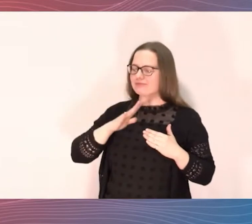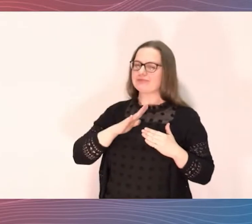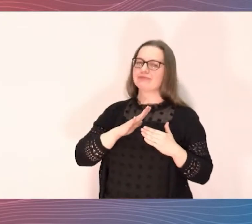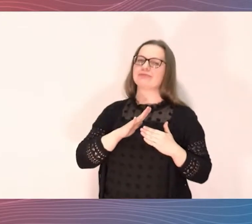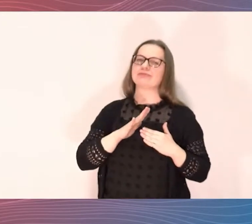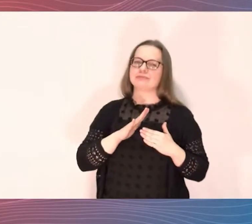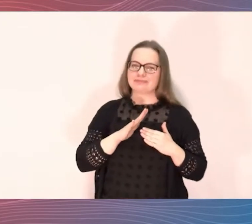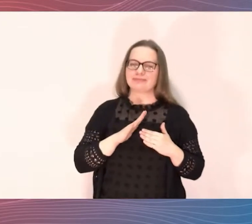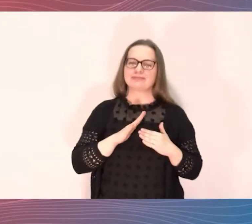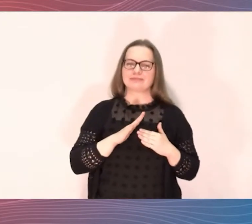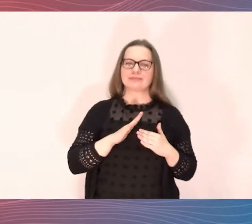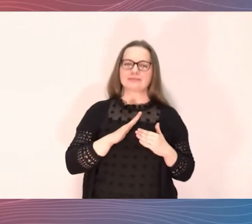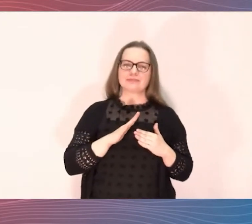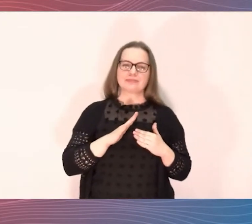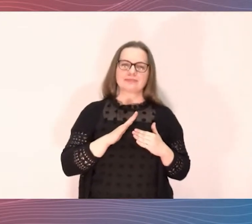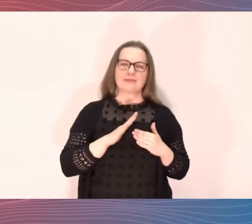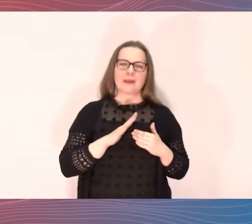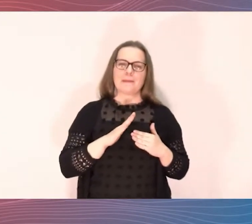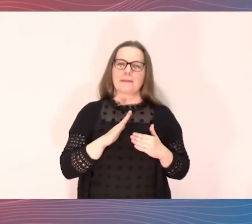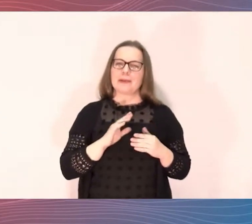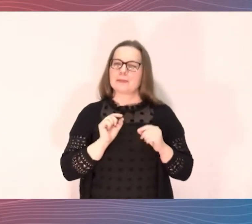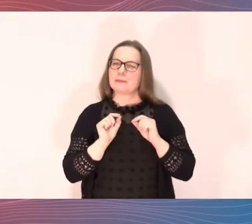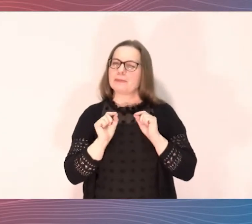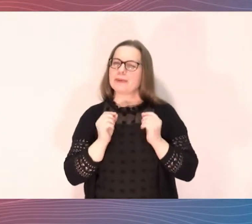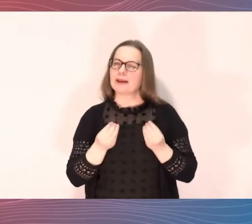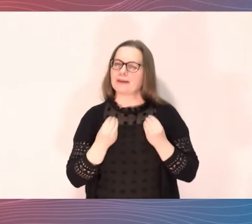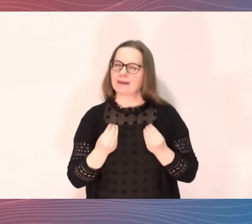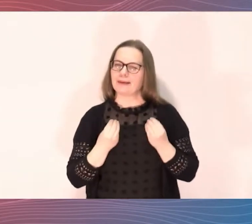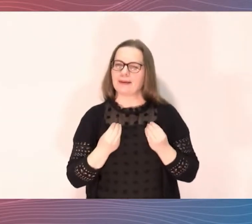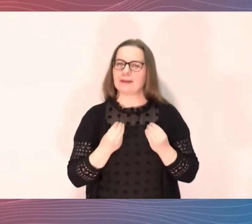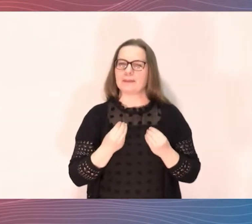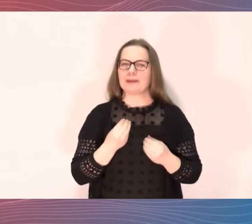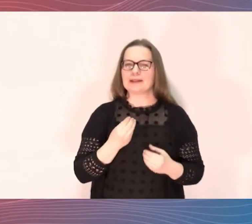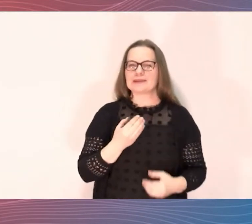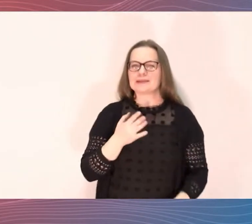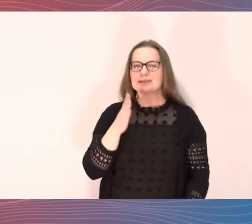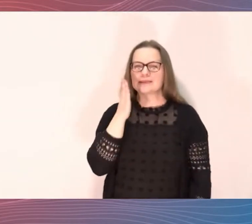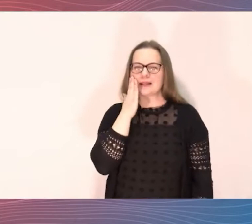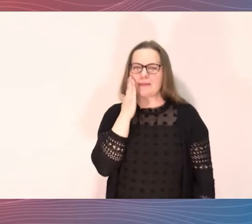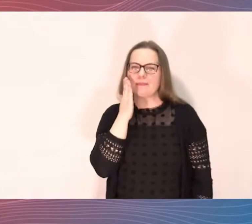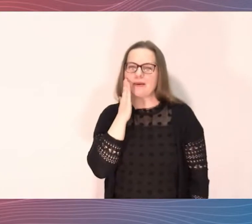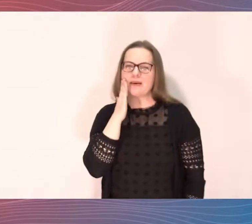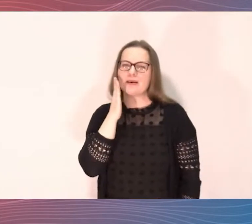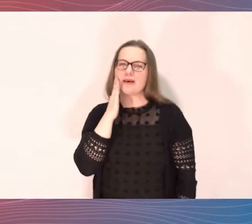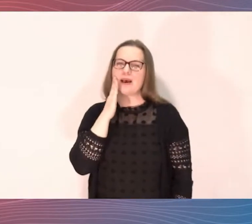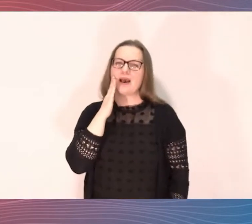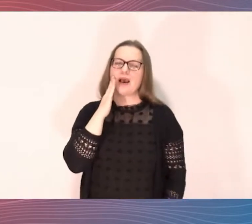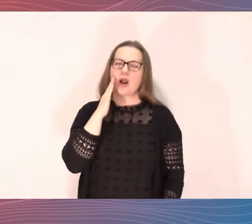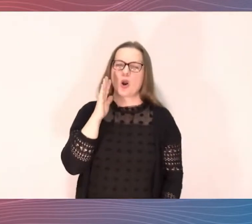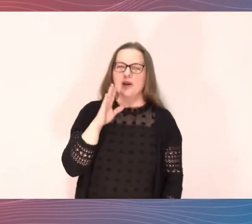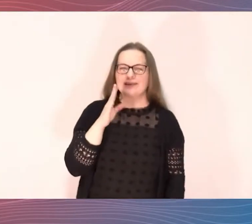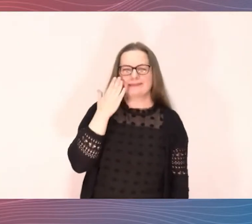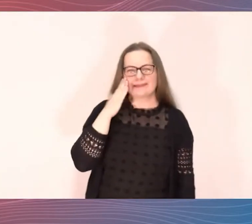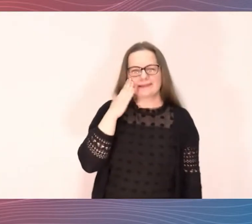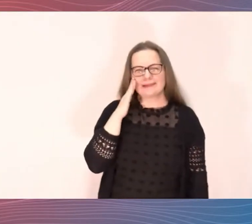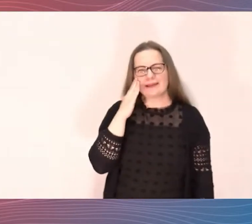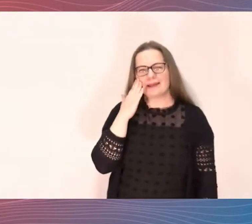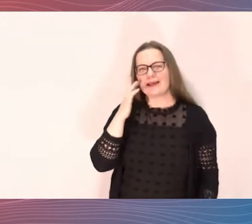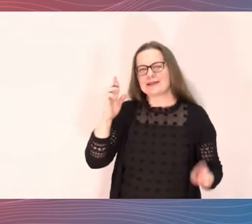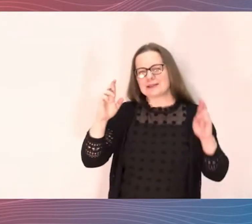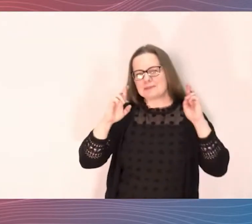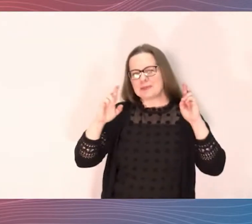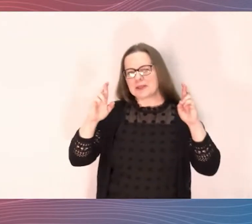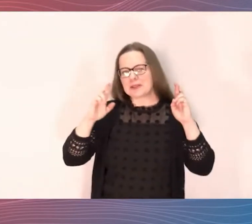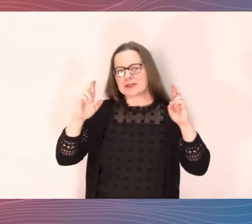do vosso coração para saberdes qual é a esperança do seu chamamento, qual a riqueza da